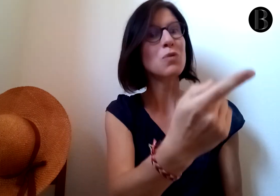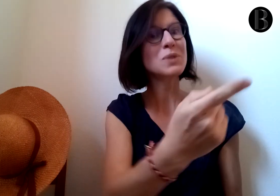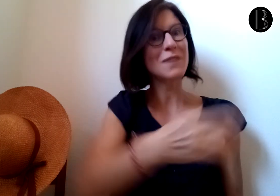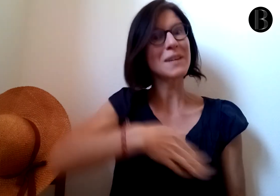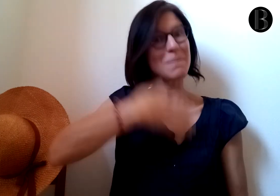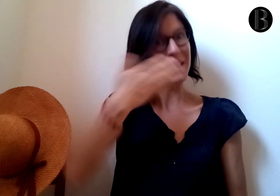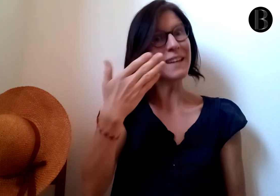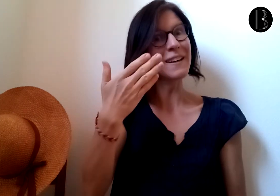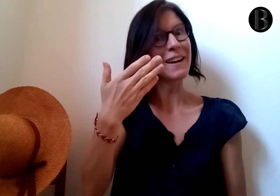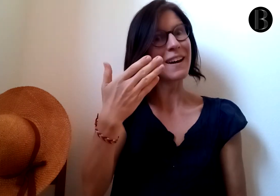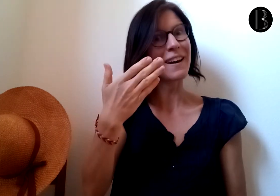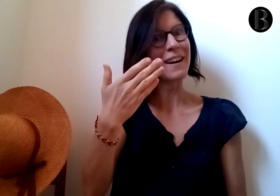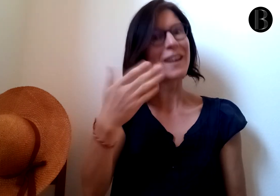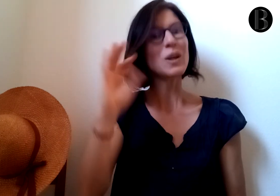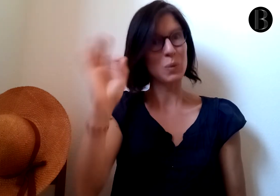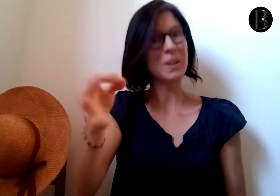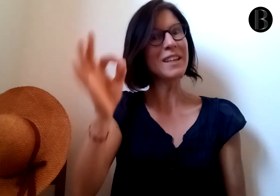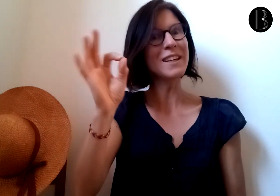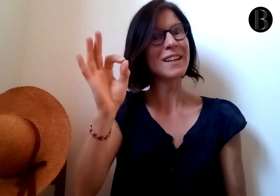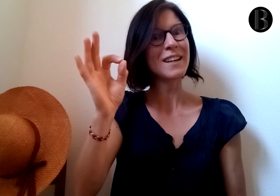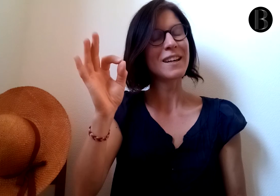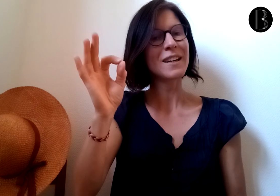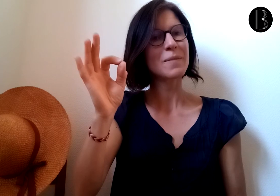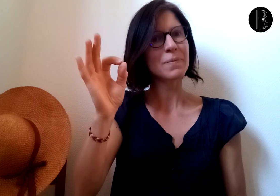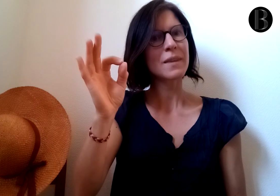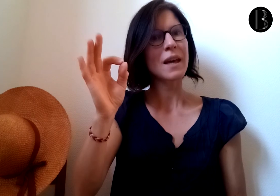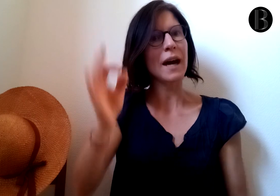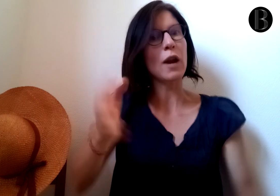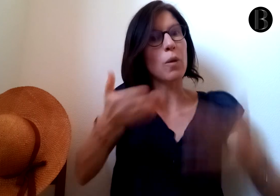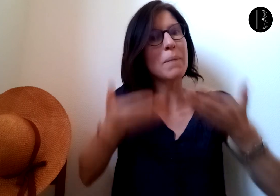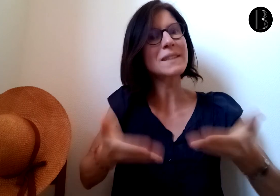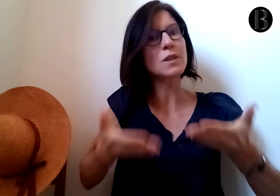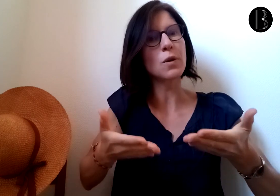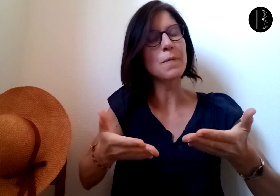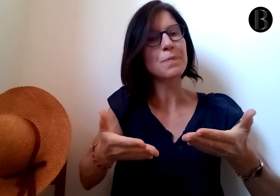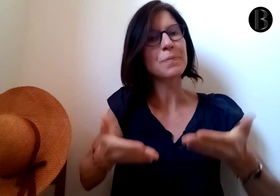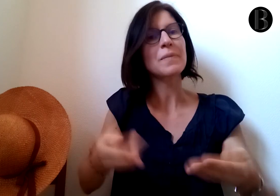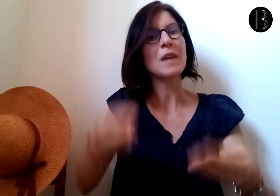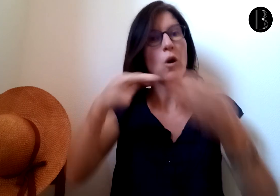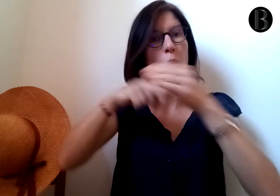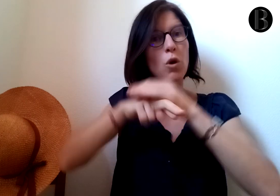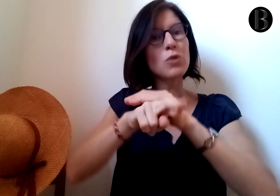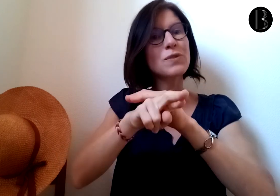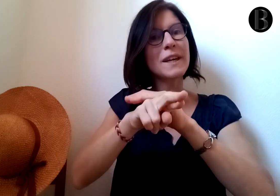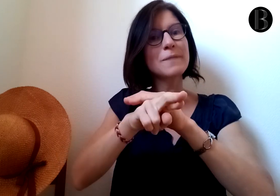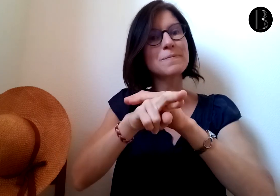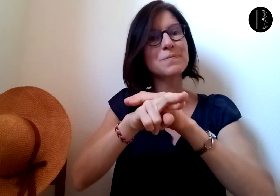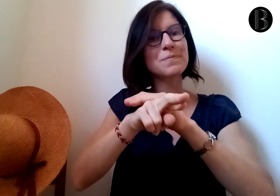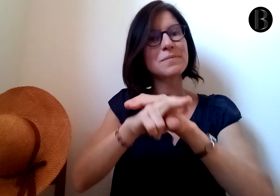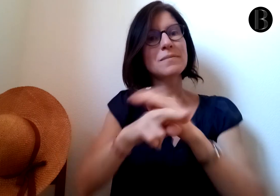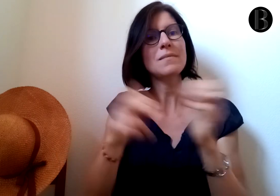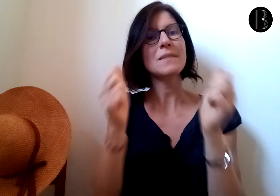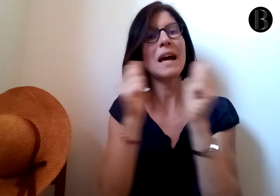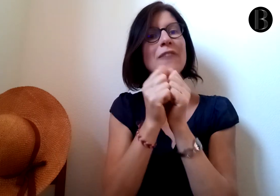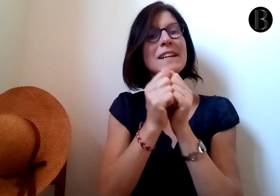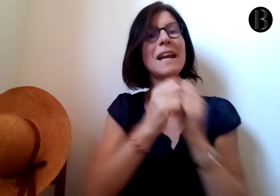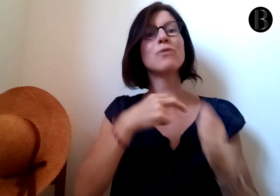Vous avez aimé? Oui. Alors maintenant, on refait avec la